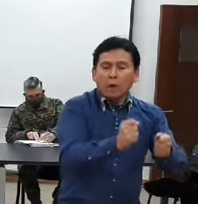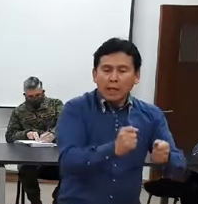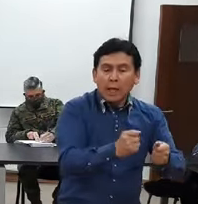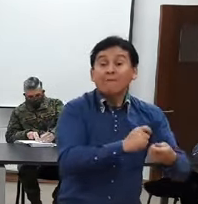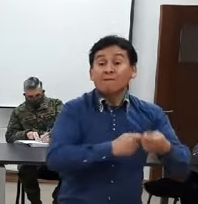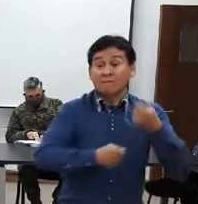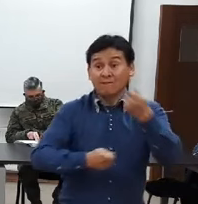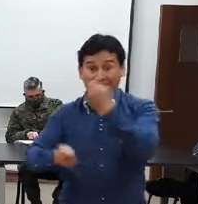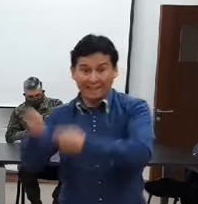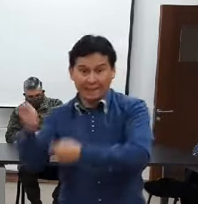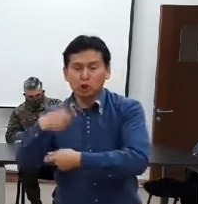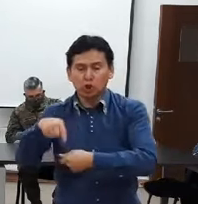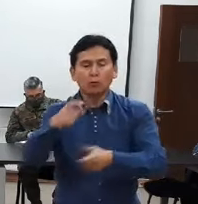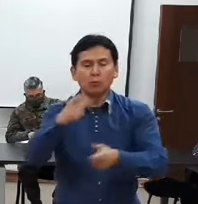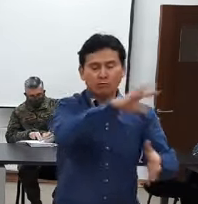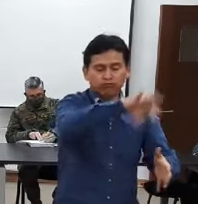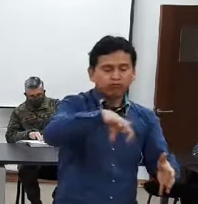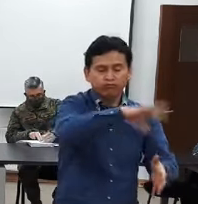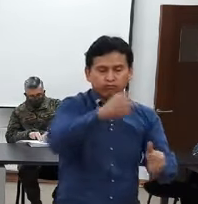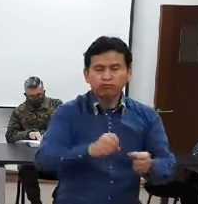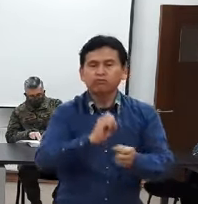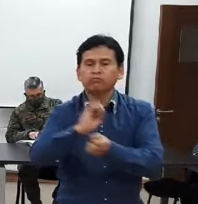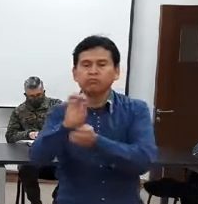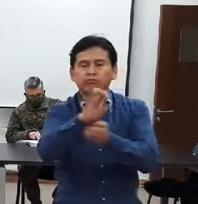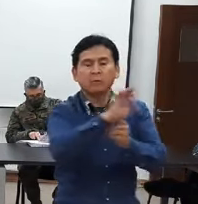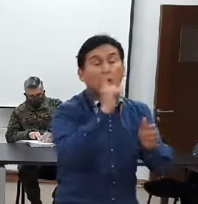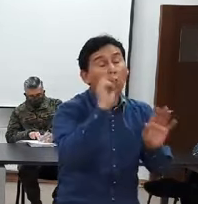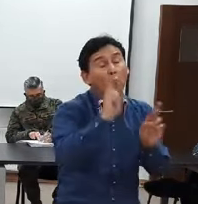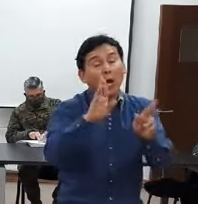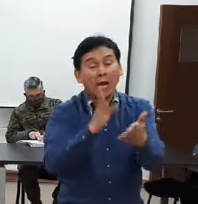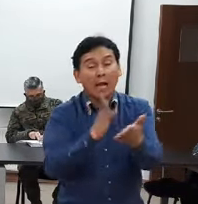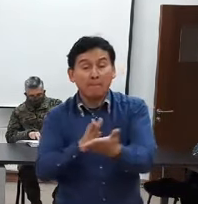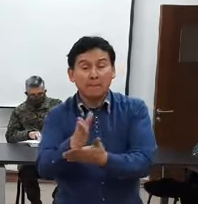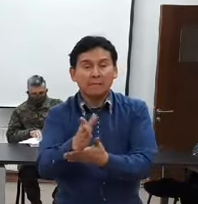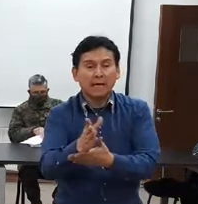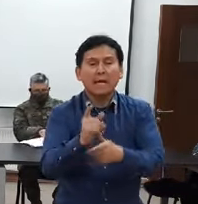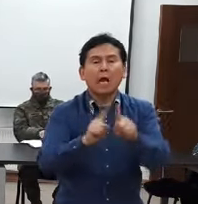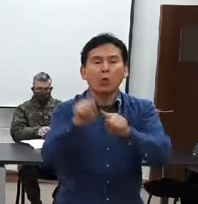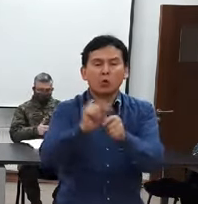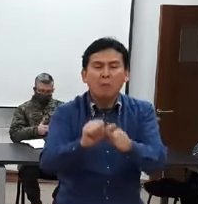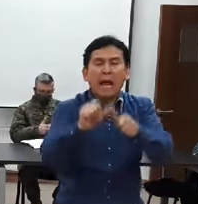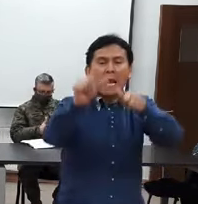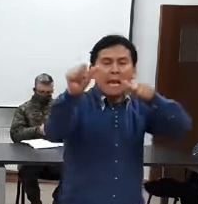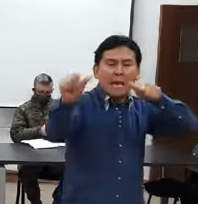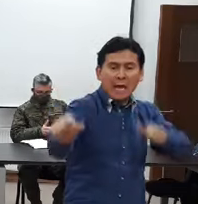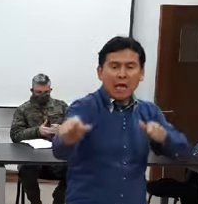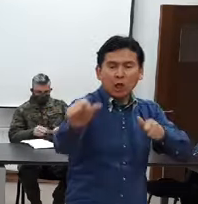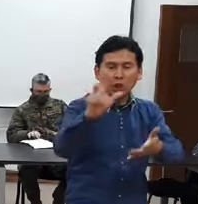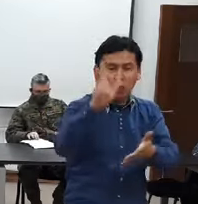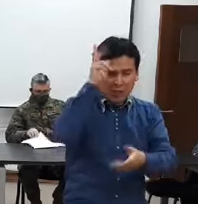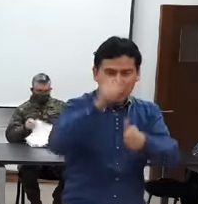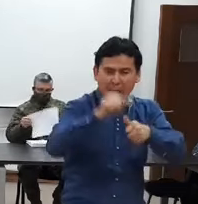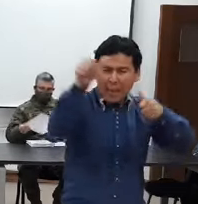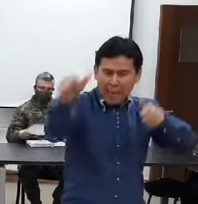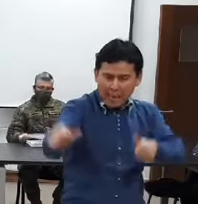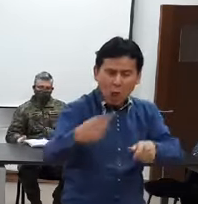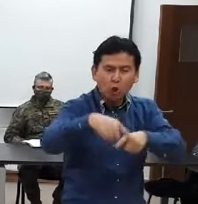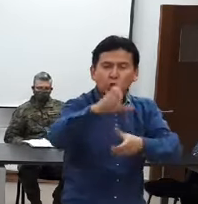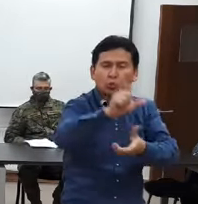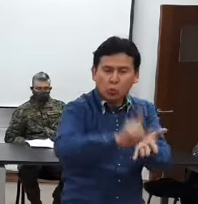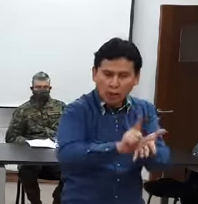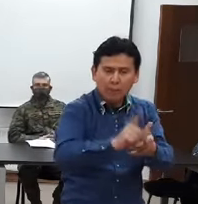haciendo la entrega a las gobernaciones. Esperamos partir, ojalá, por aquellos lugares más lejanos a la capital regional, porque obviamente